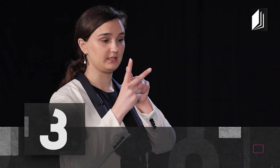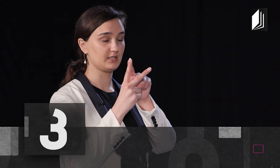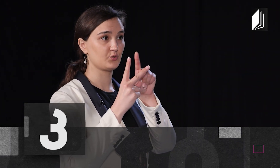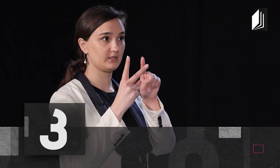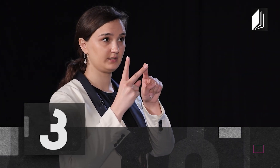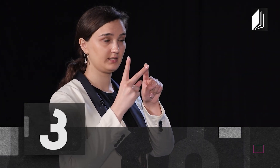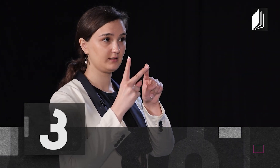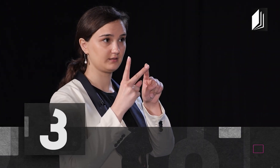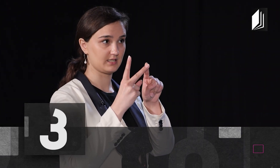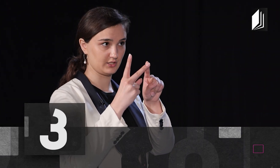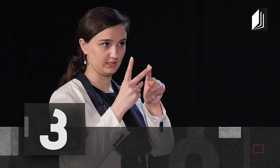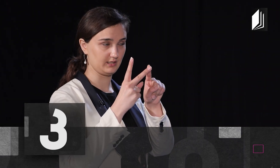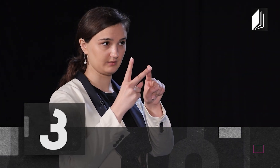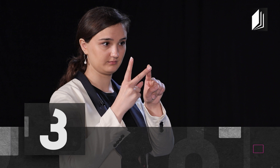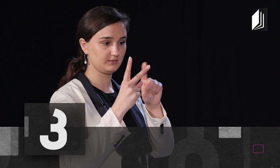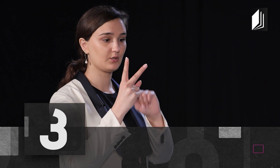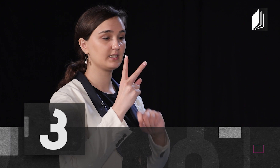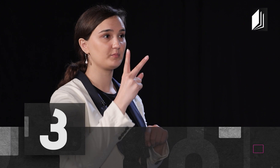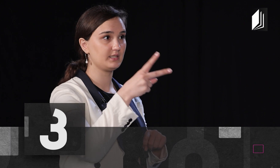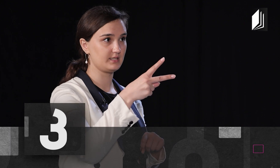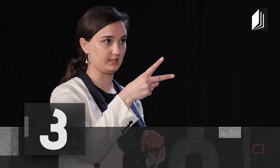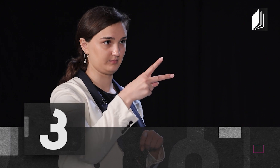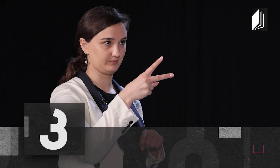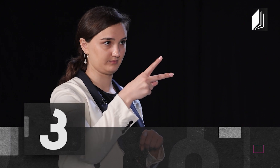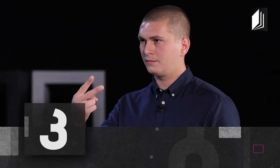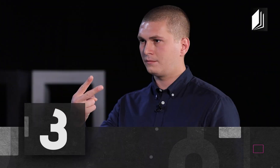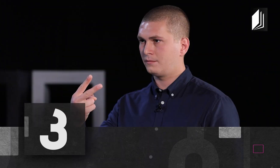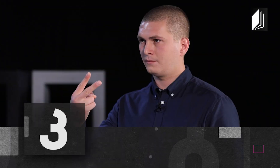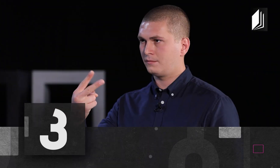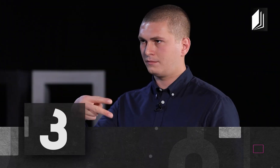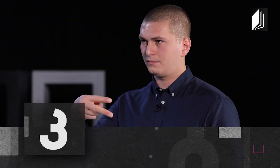საჩვენებელი და შუა თითი გაშლილია და ოდნავ მიდის წინ.